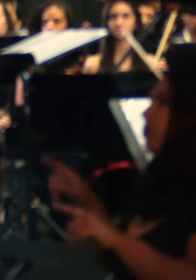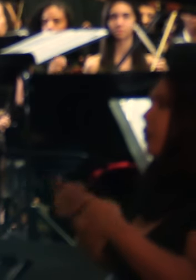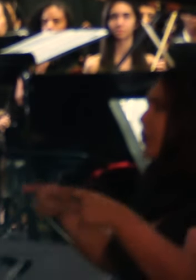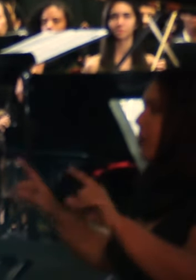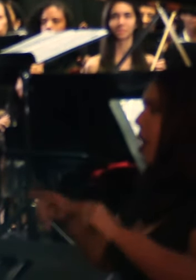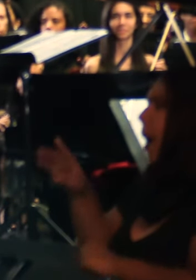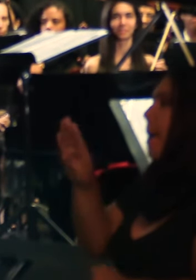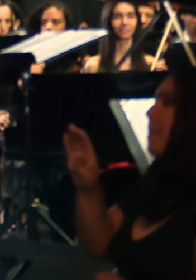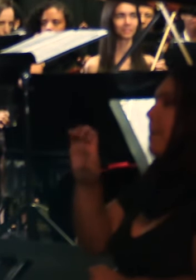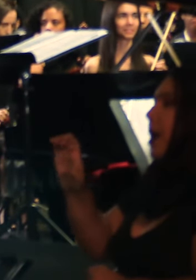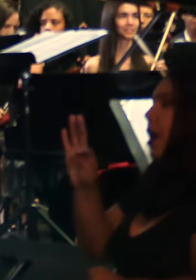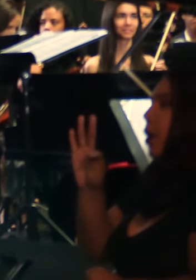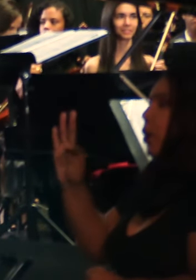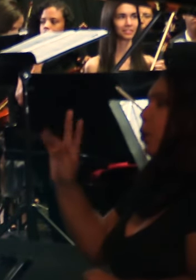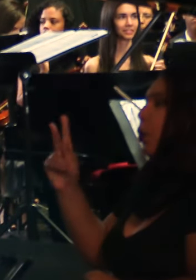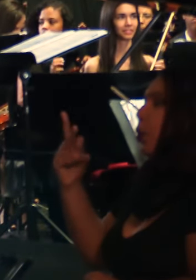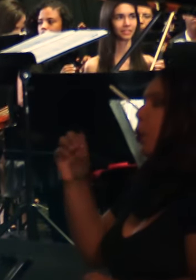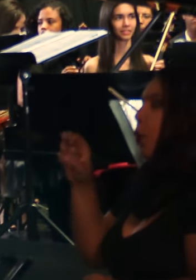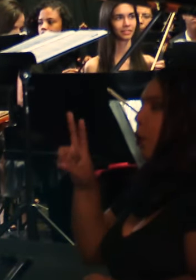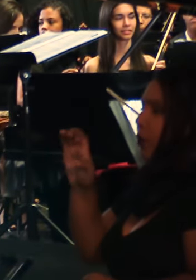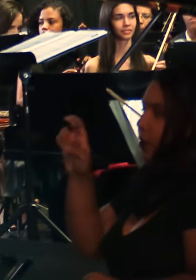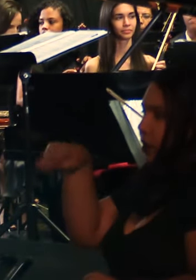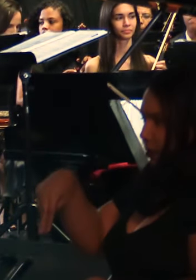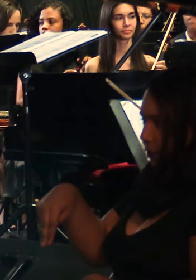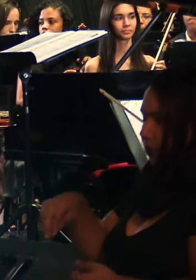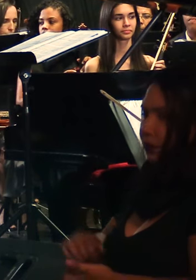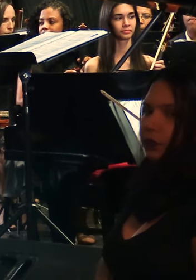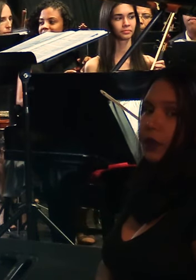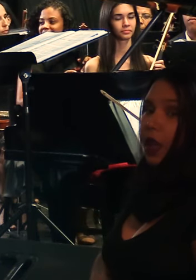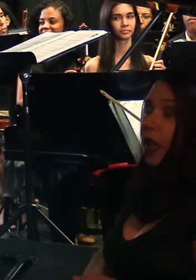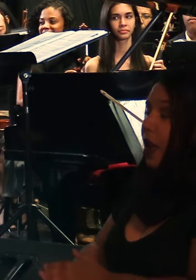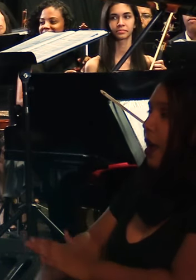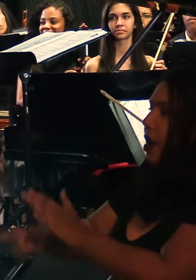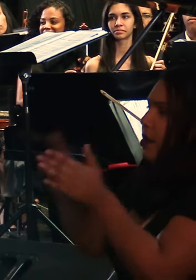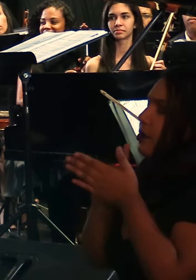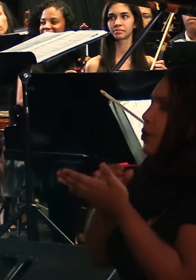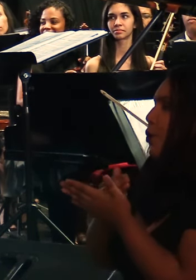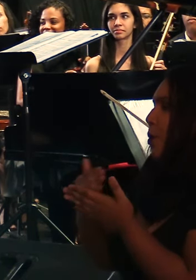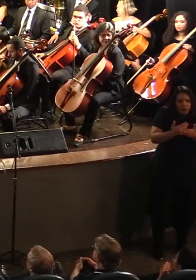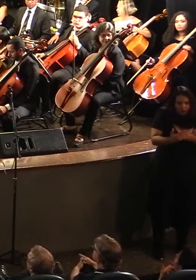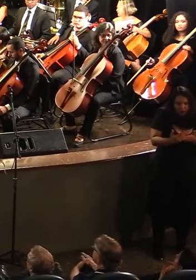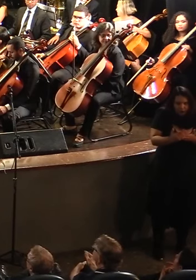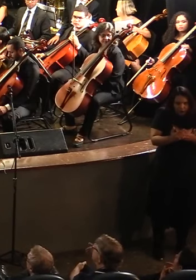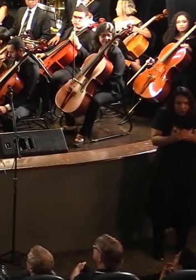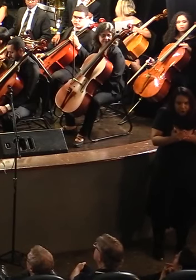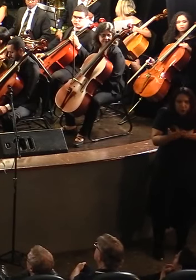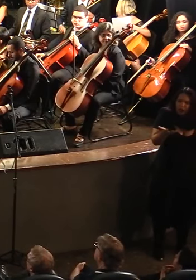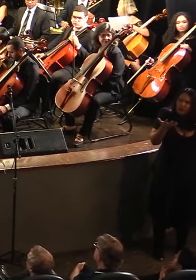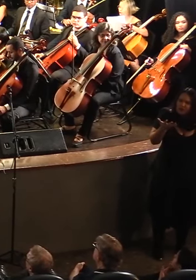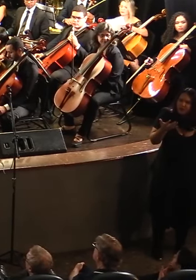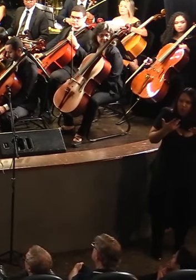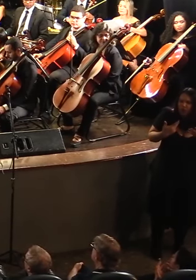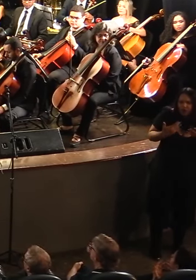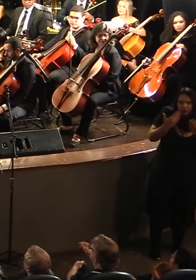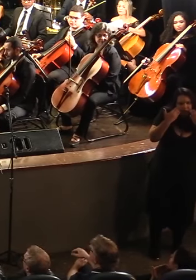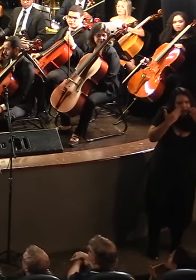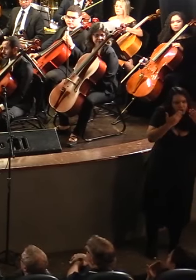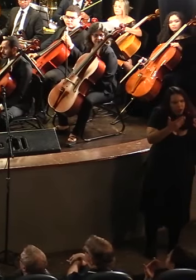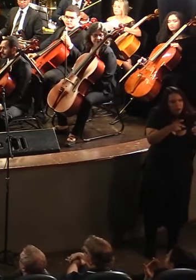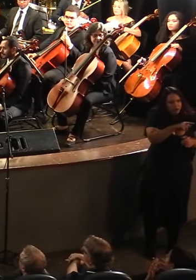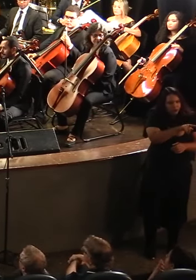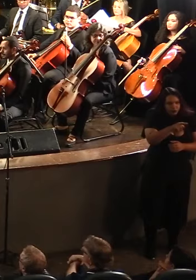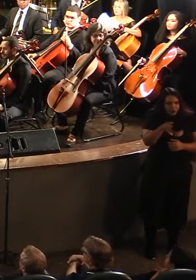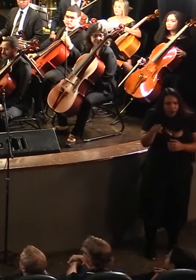conhecida para muitos de vocês. Antes, porém, de nós começarmos o repertório desta noite, eu gostaria de apresentar para